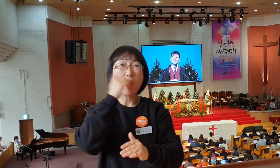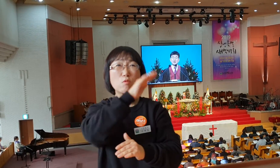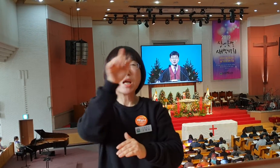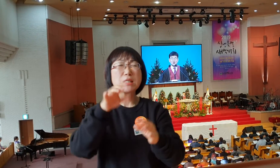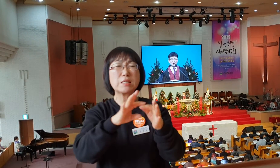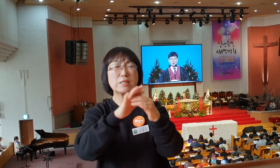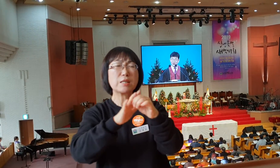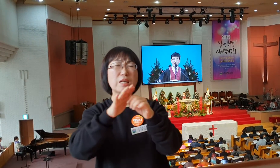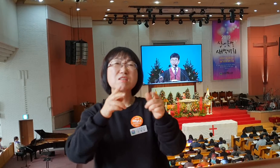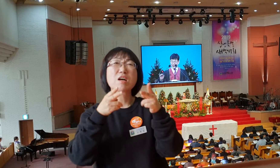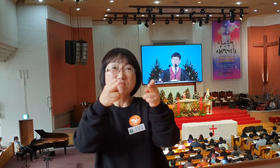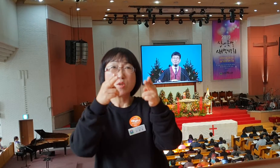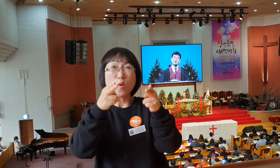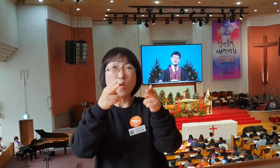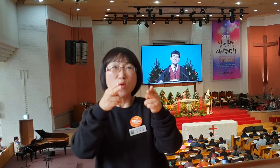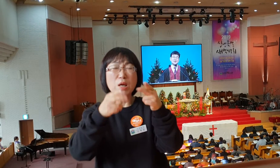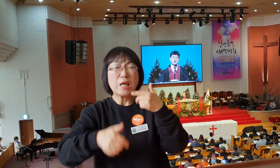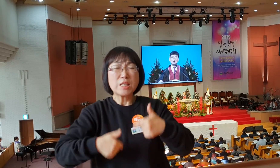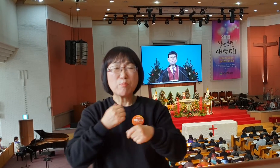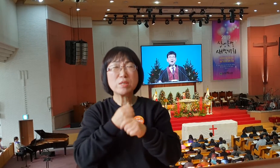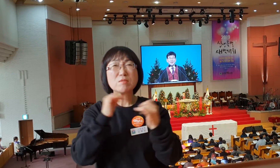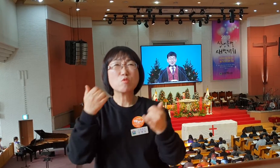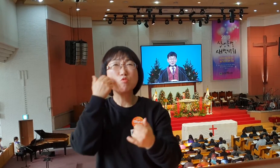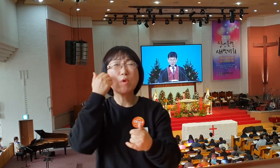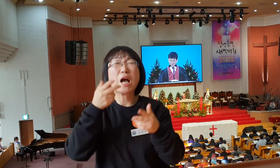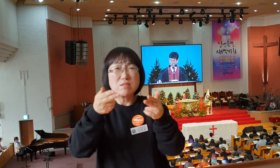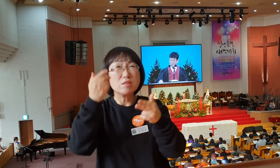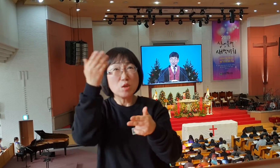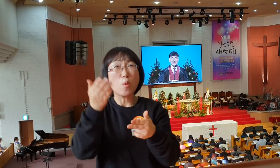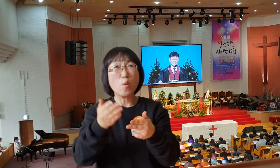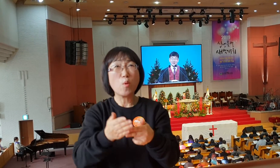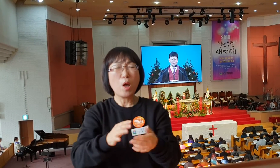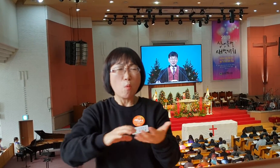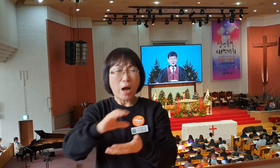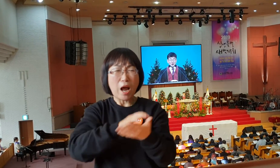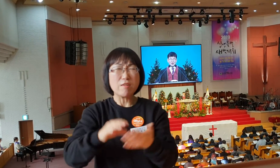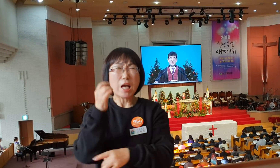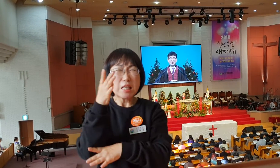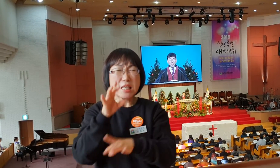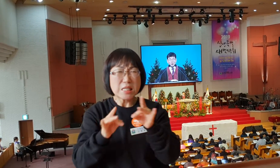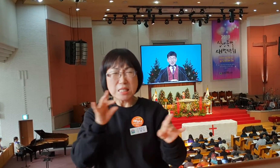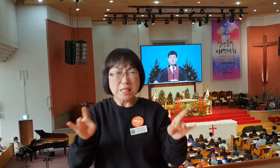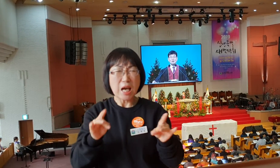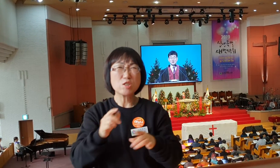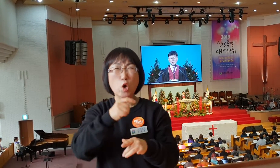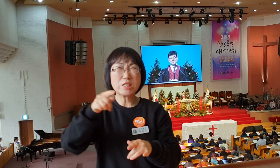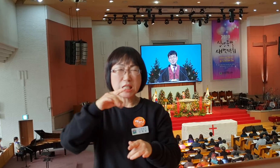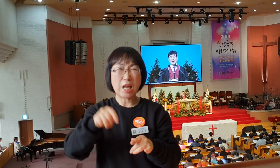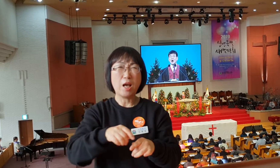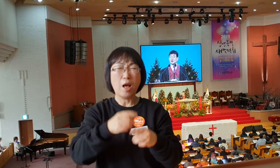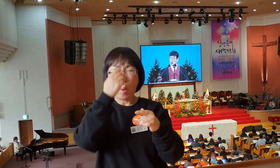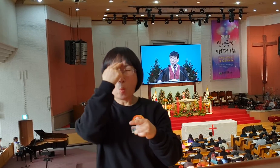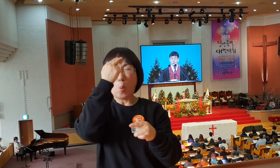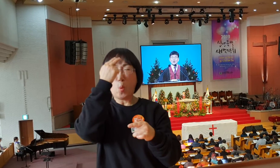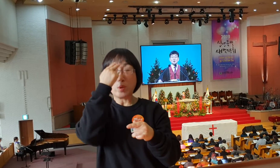그 사랑에서 끊으려 이 기뻐하시는 자들을 누가 끊으려 활감이나 기근이나 적신이나 공고냐 무엇이